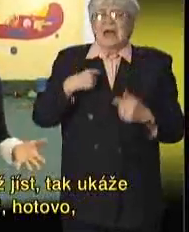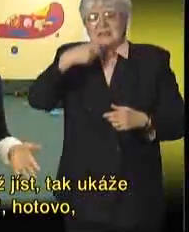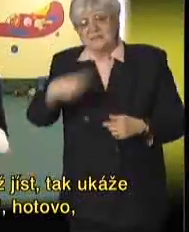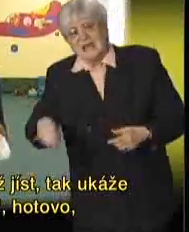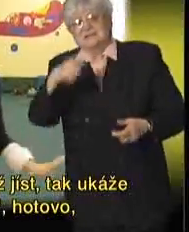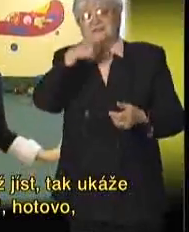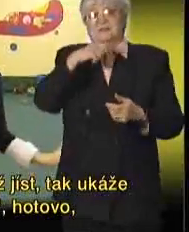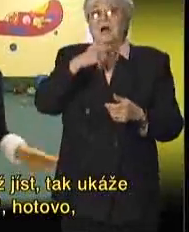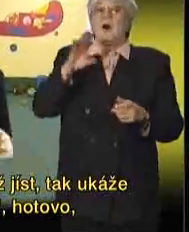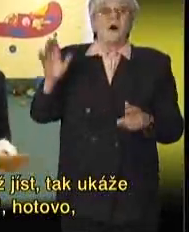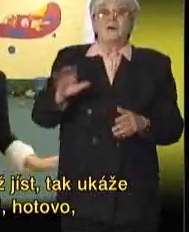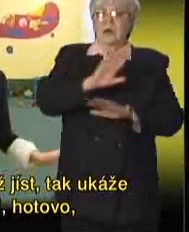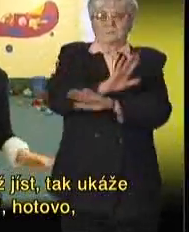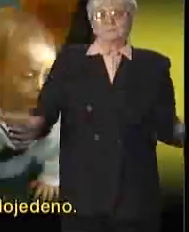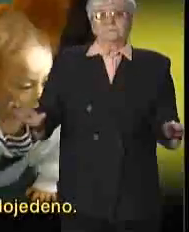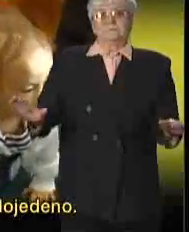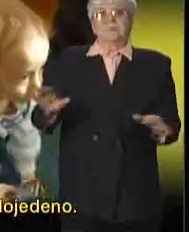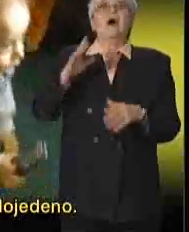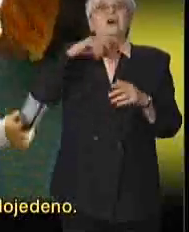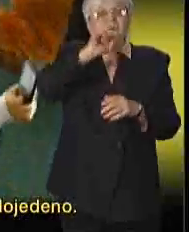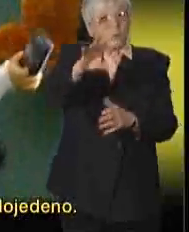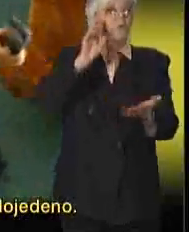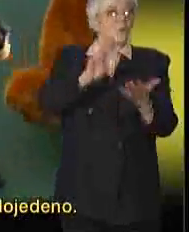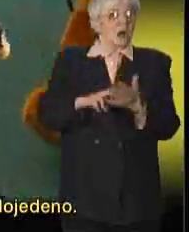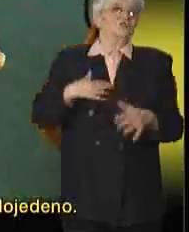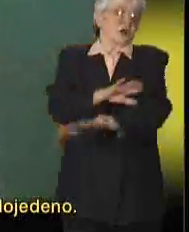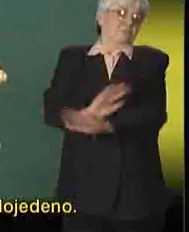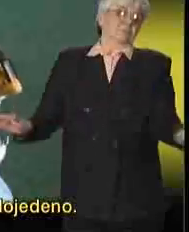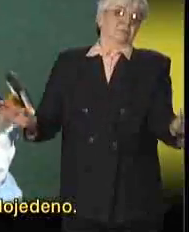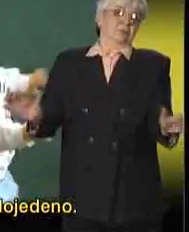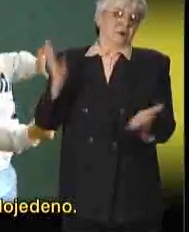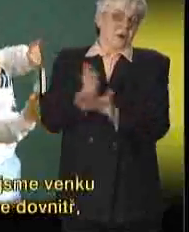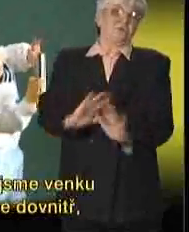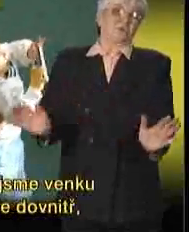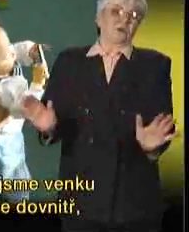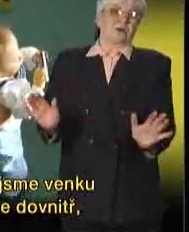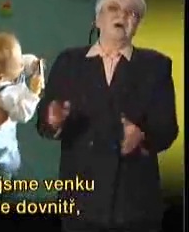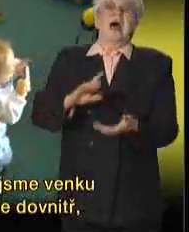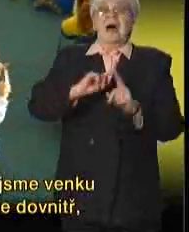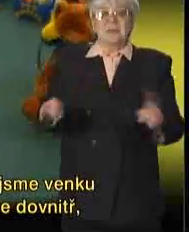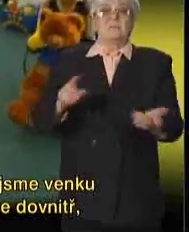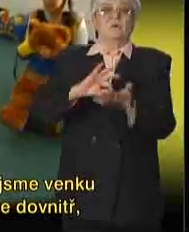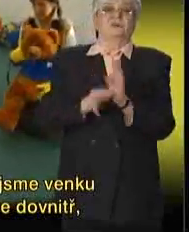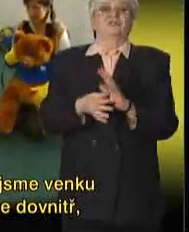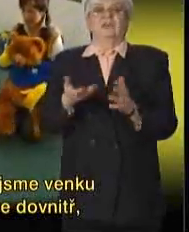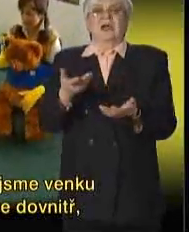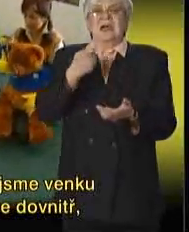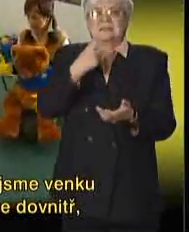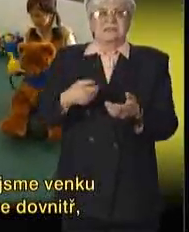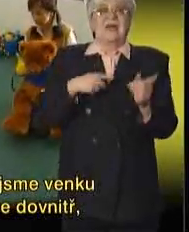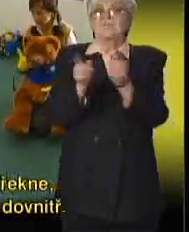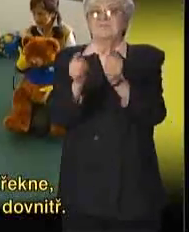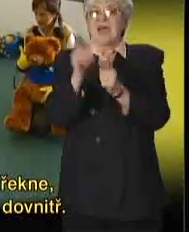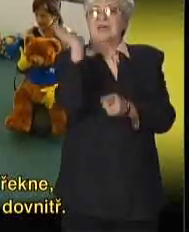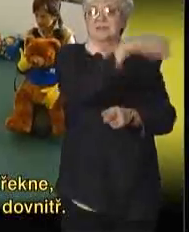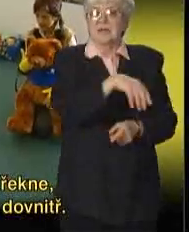jíst. Prostě ukáže all done, hotovo mám, už mám to jedeno. Nebo když jsme venku a ona chce